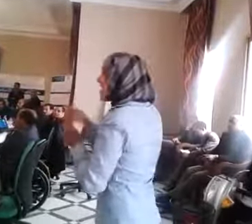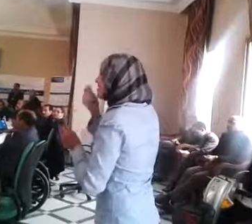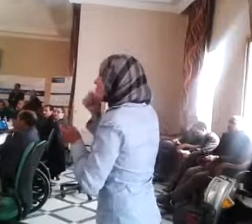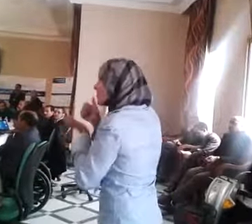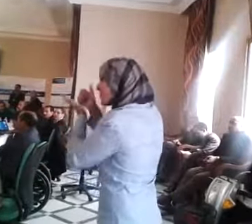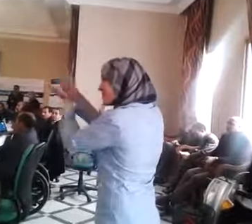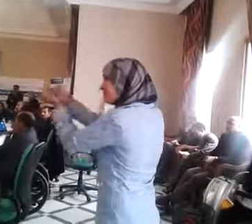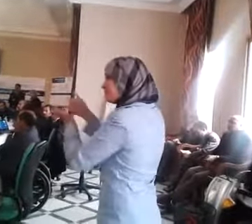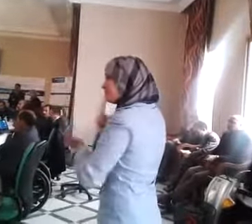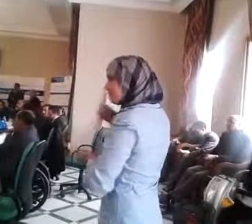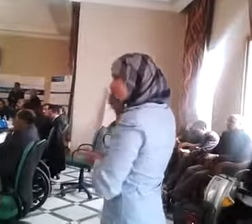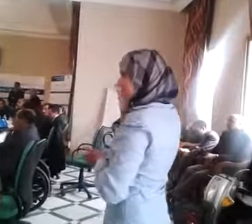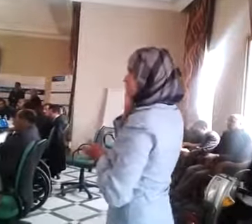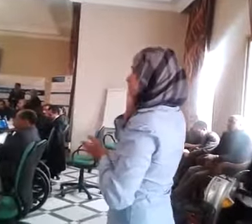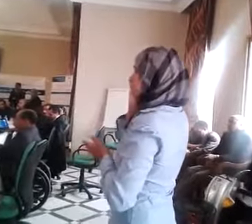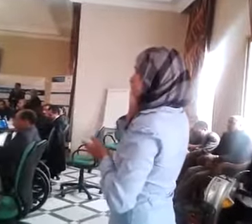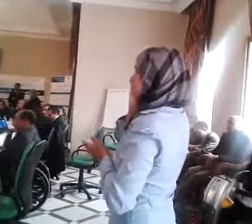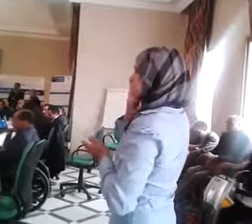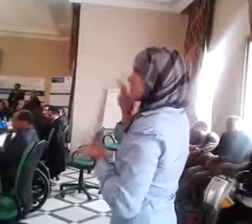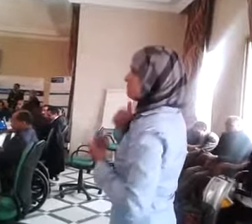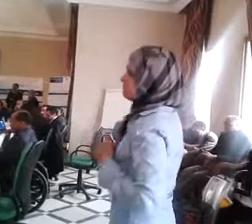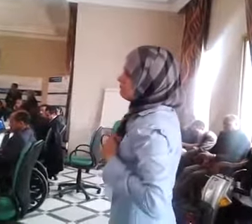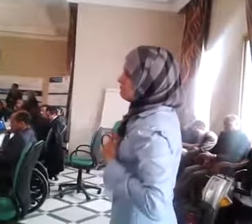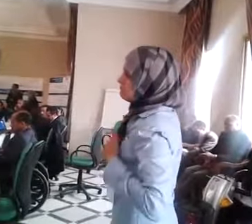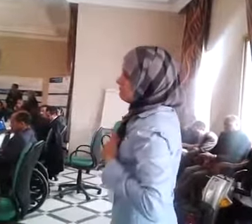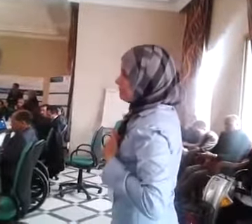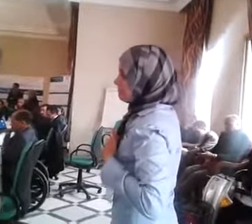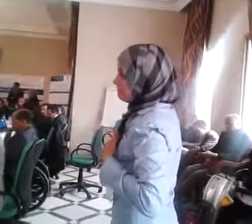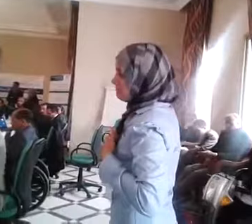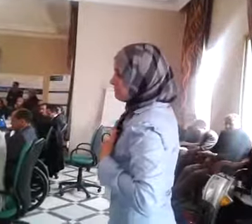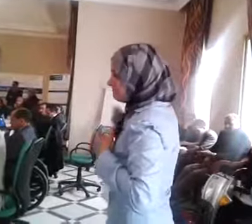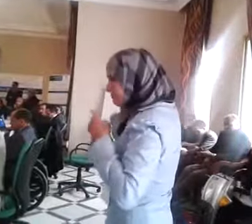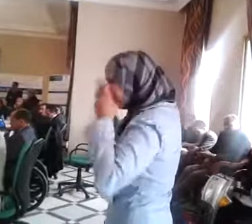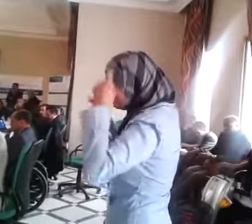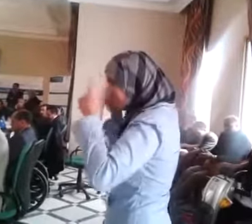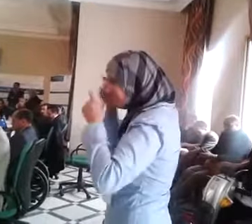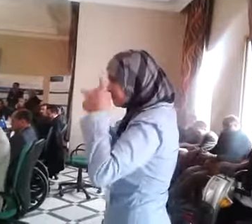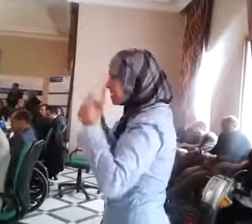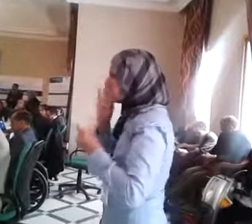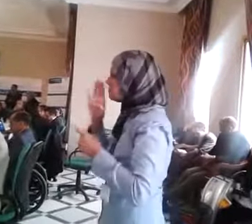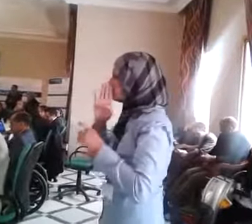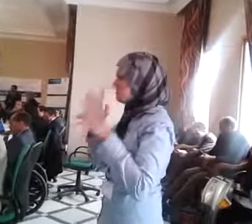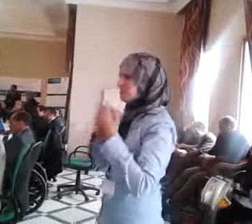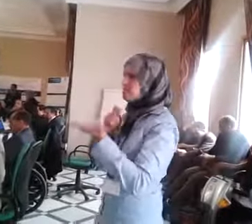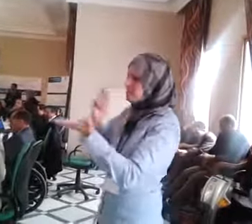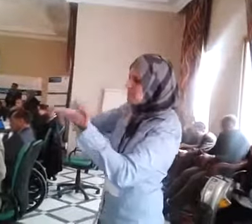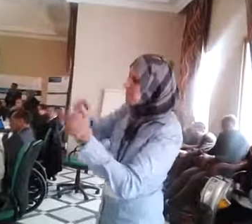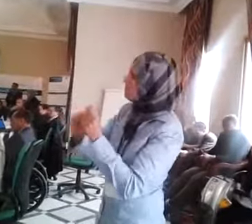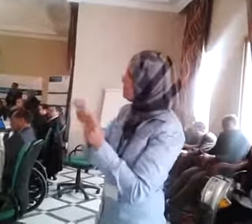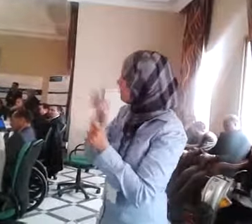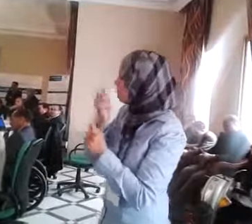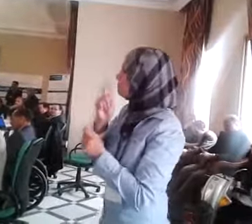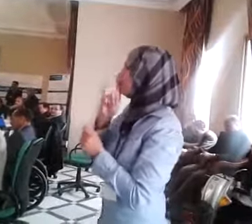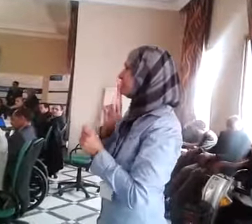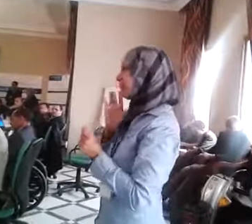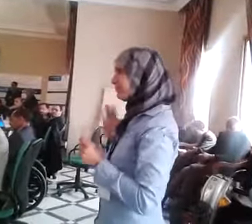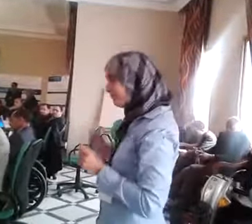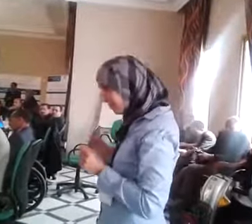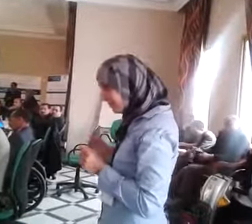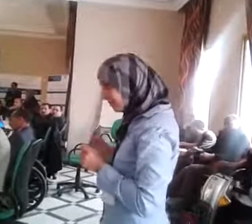رخصنا واحد النوع من التمييز الإيجابي وخصنا فعلا كما أكلوا بصراع غير متدخلين على أن ذلك المقرب